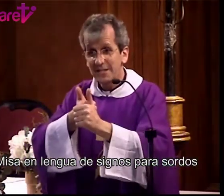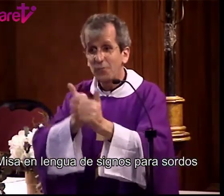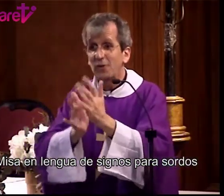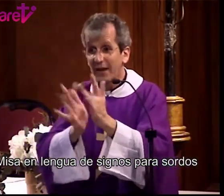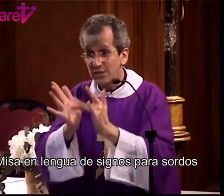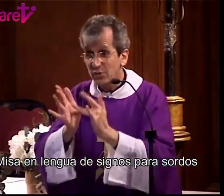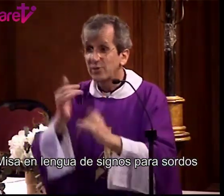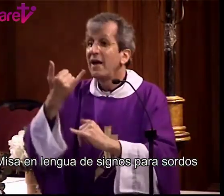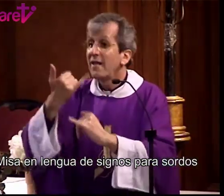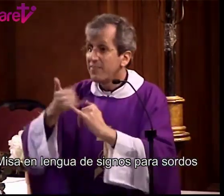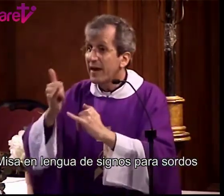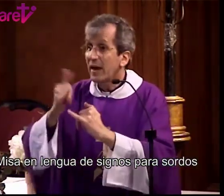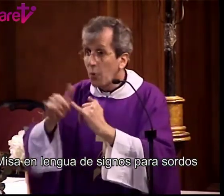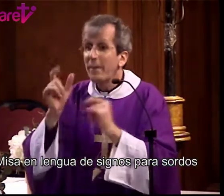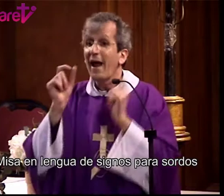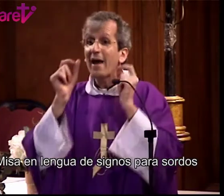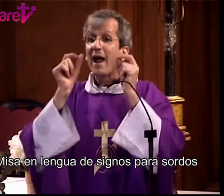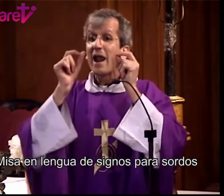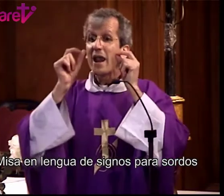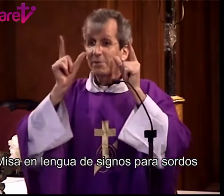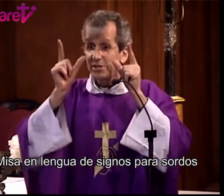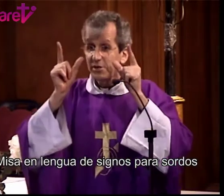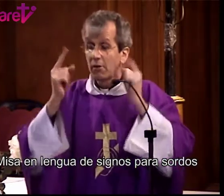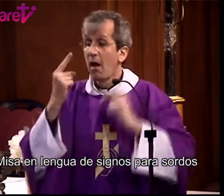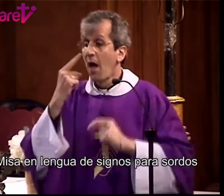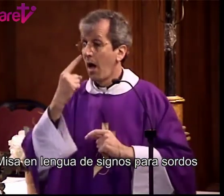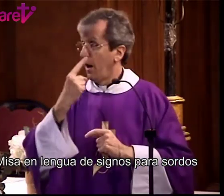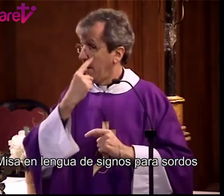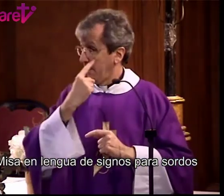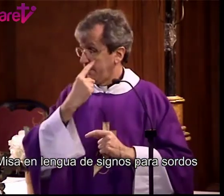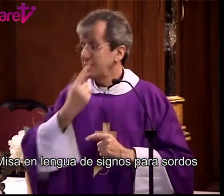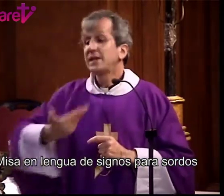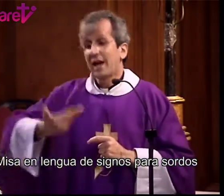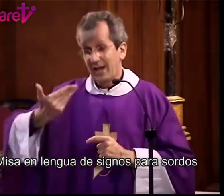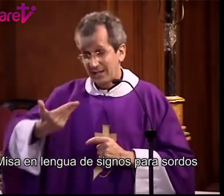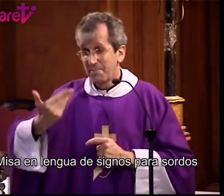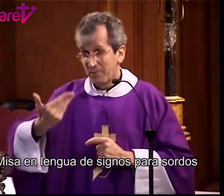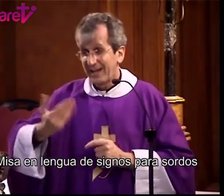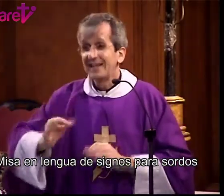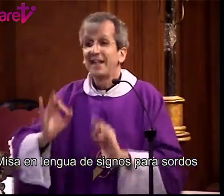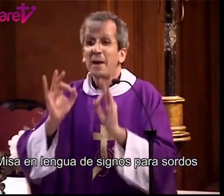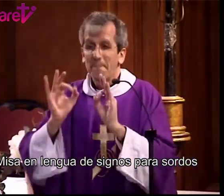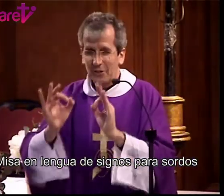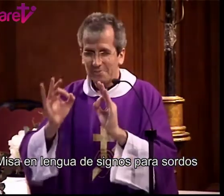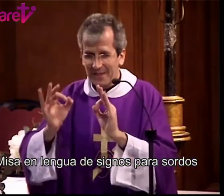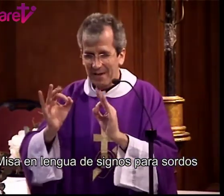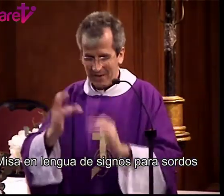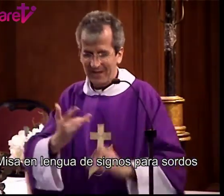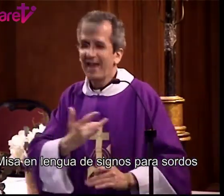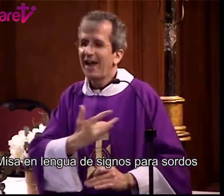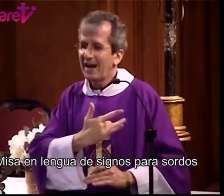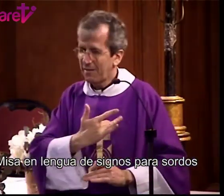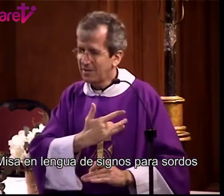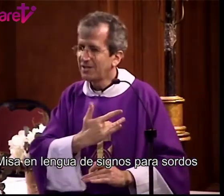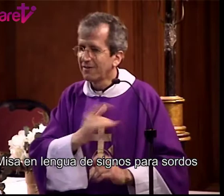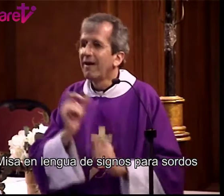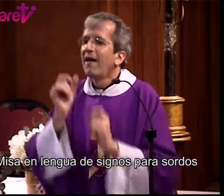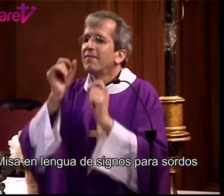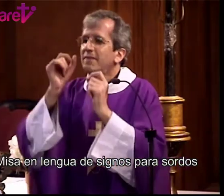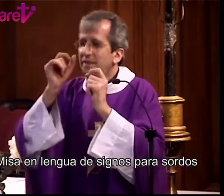de Jesús, de recuperar la visión. Física es importante, pero especialmente la visión de